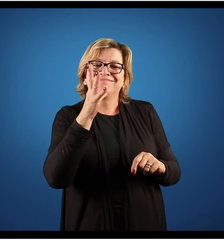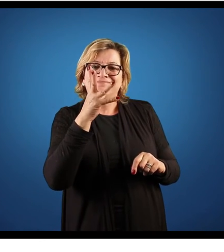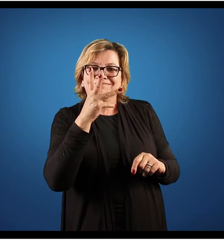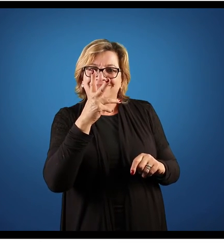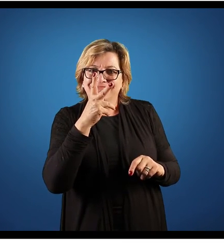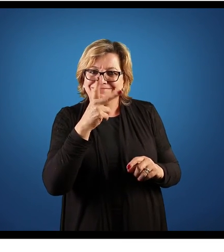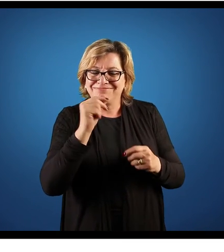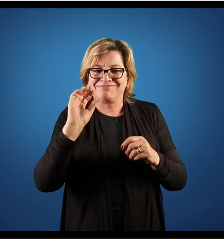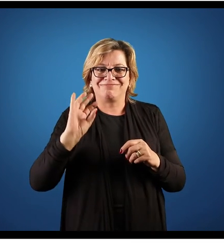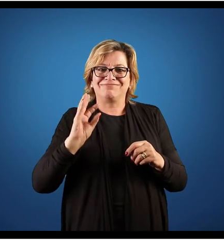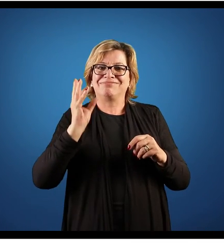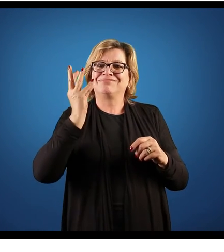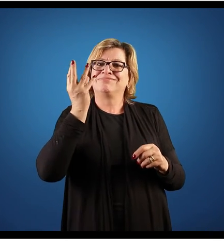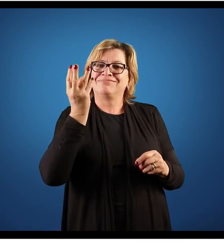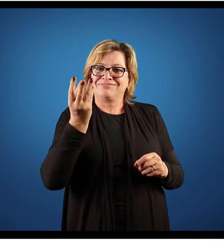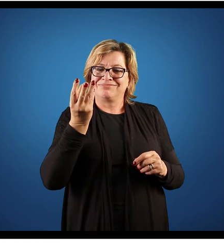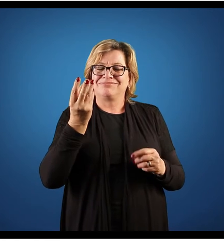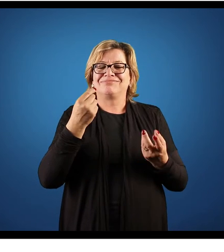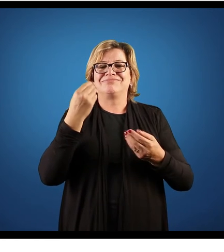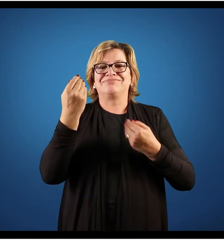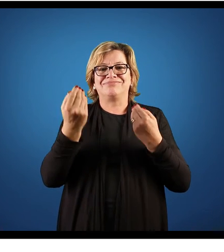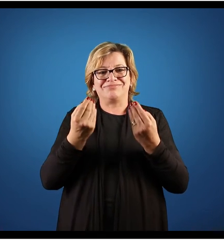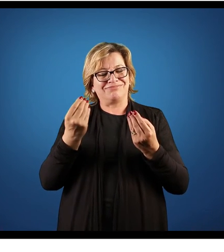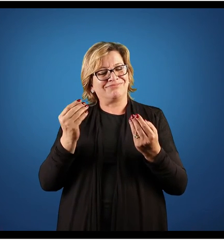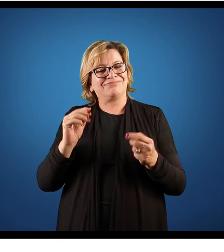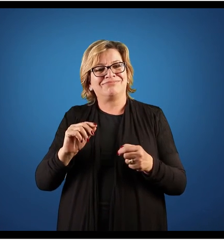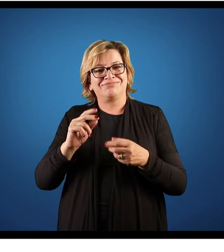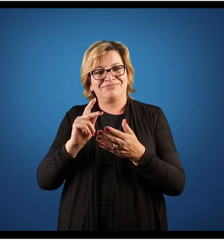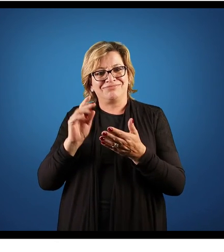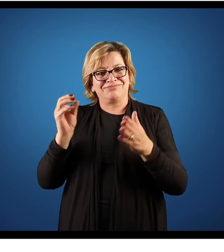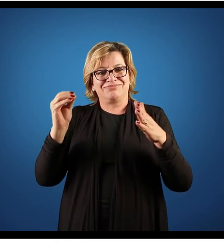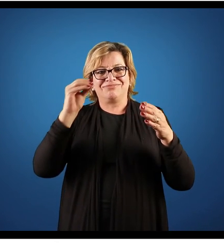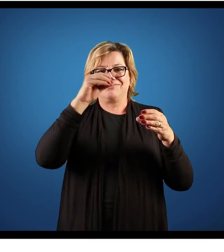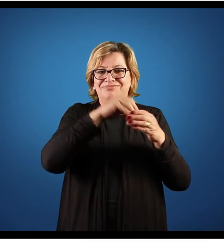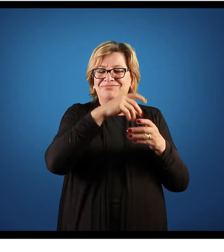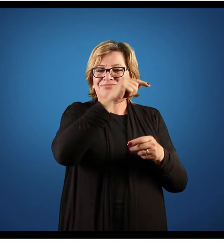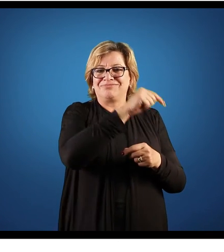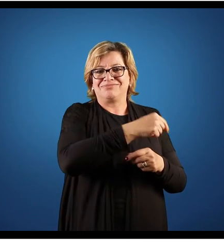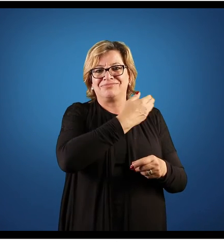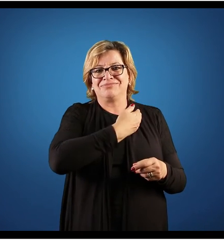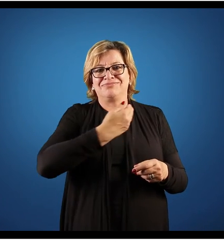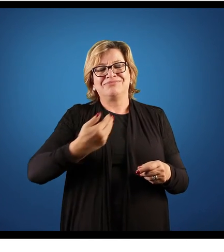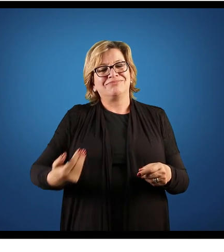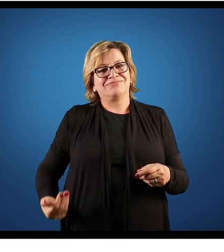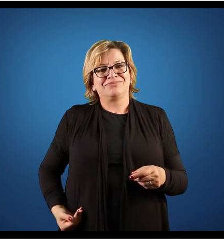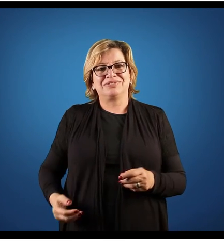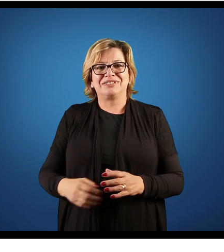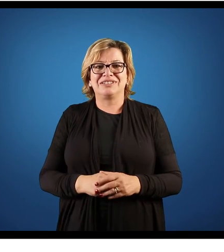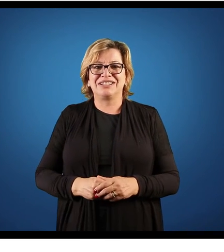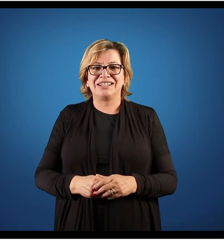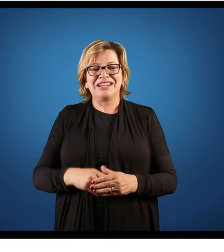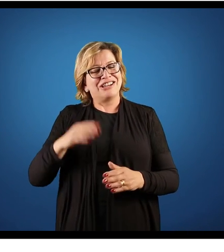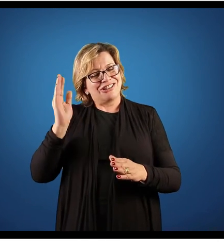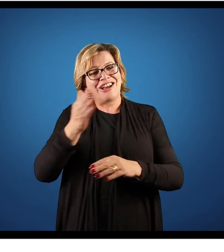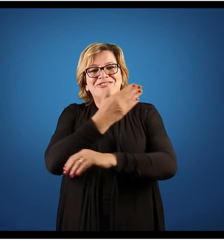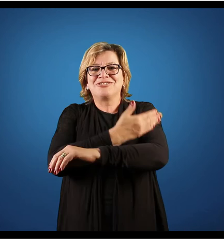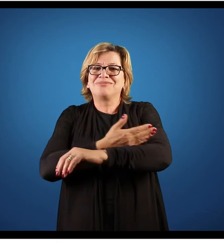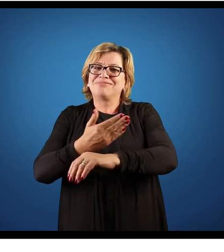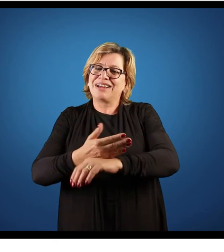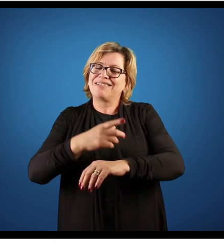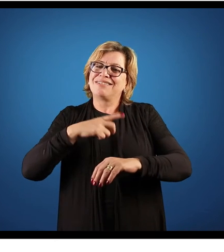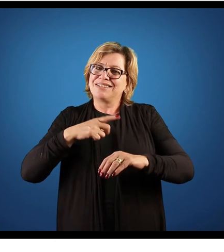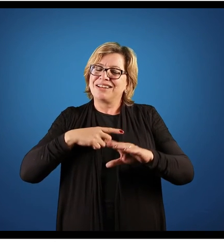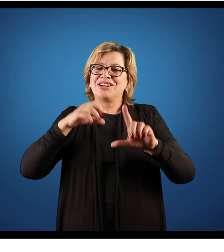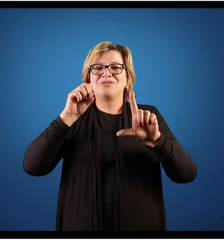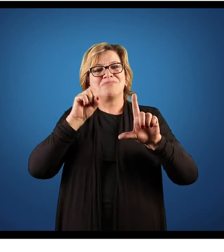mais parecer de trabalhar de ser efetivado dentro das organizações como de costume temos o nosso